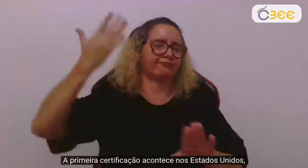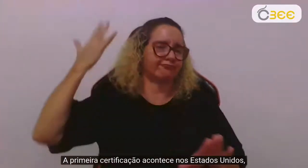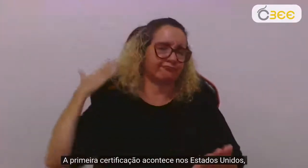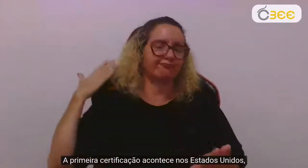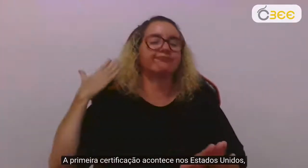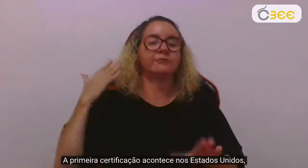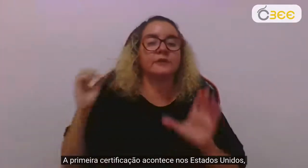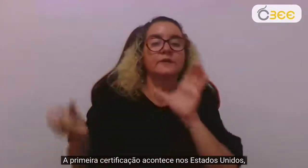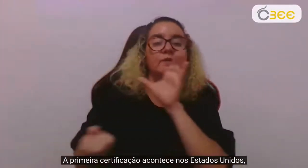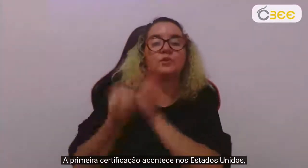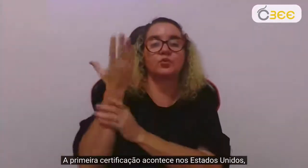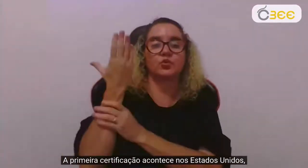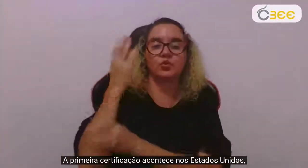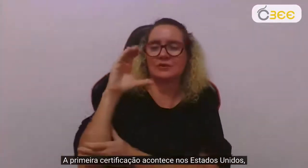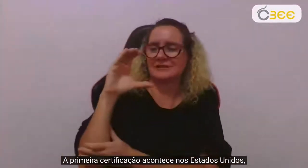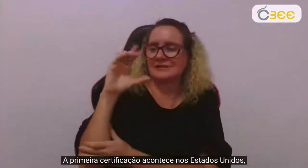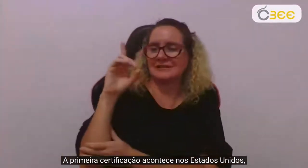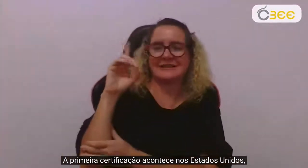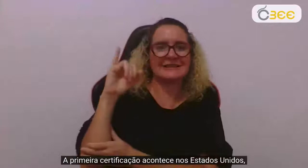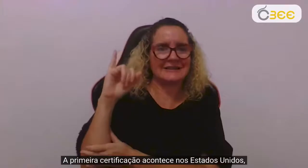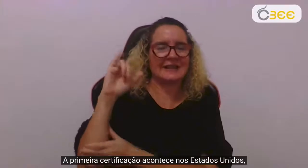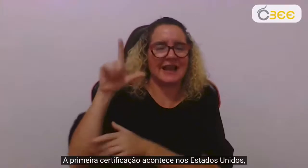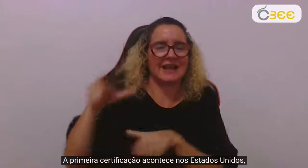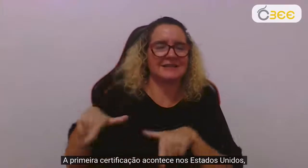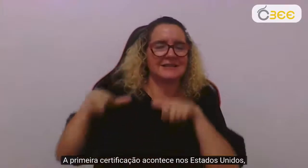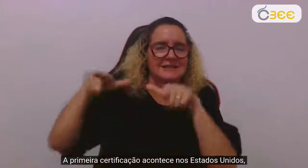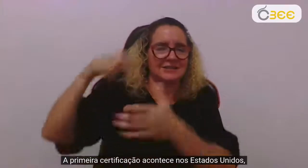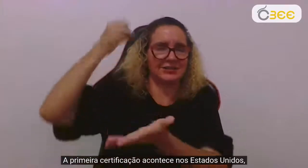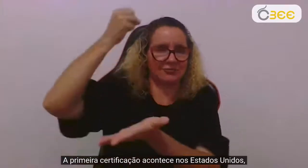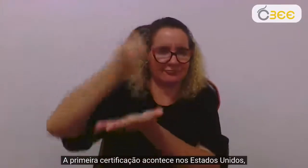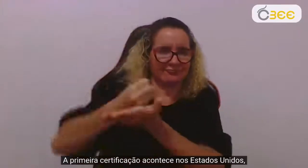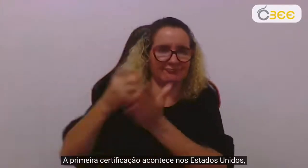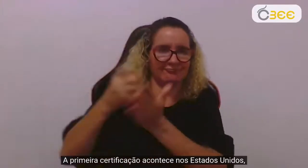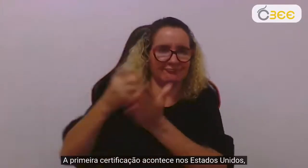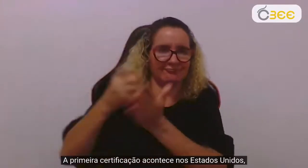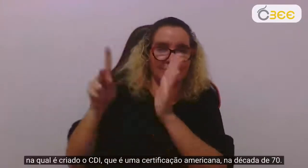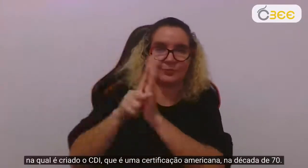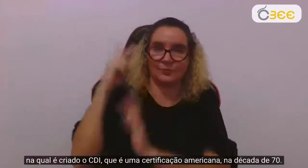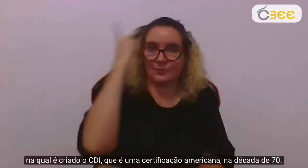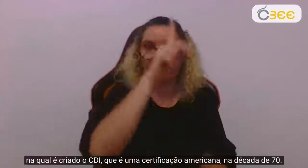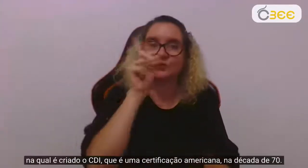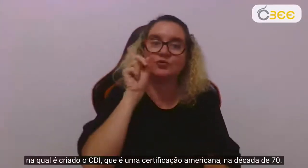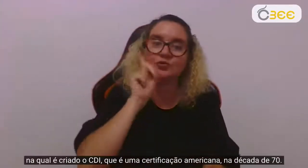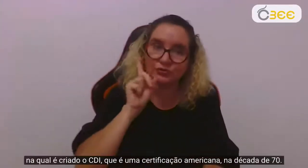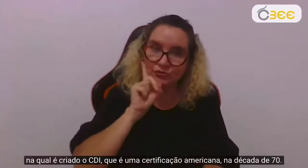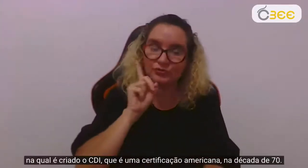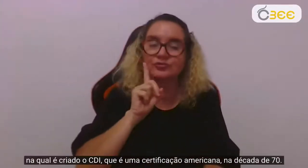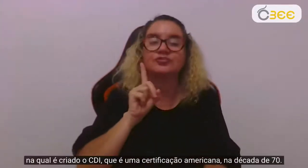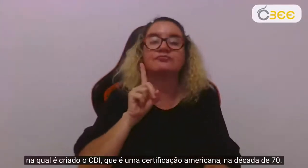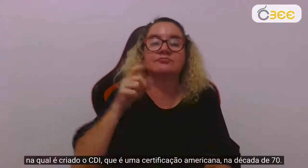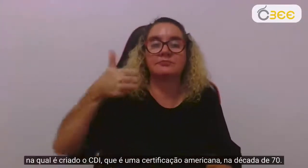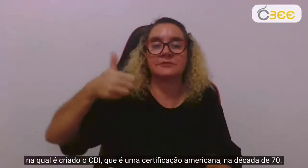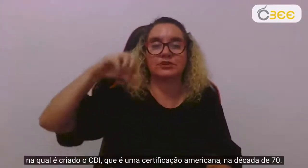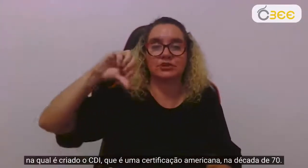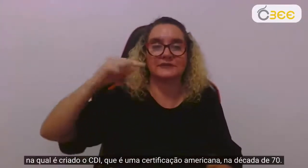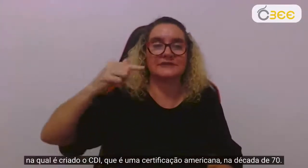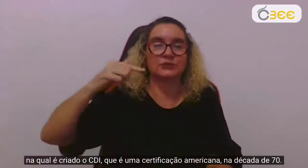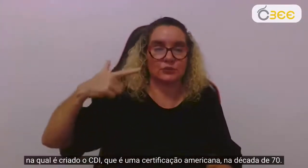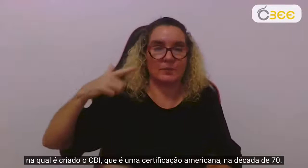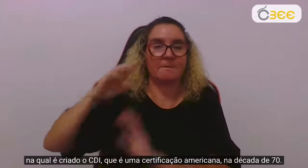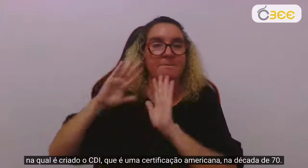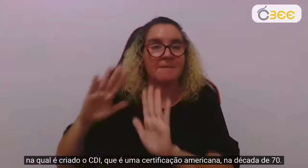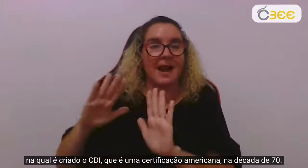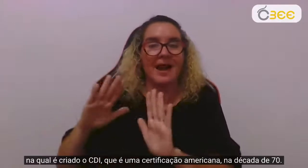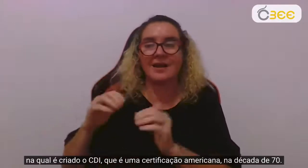primeira certificação acontece nos Estados Unidos, na qual é criado o CDI, que é